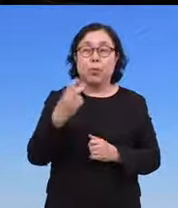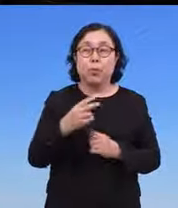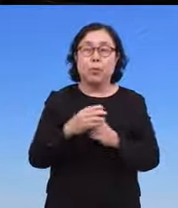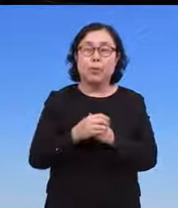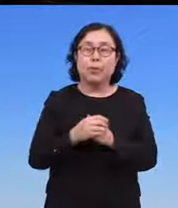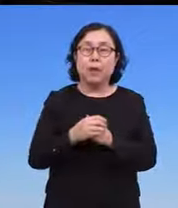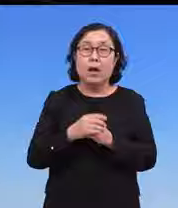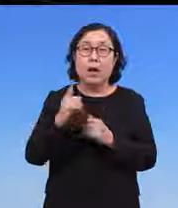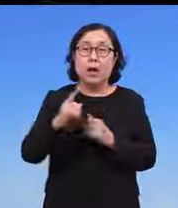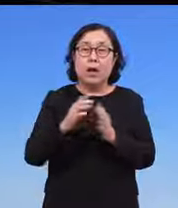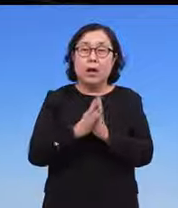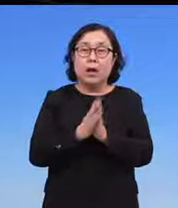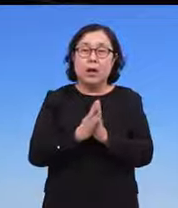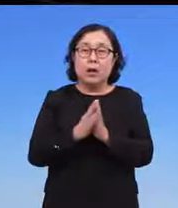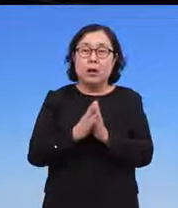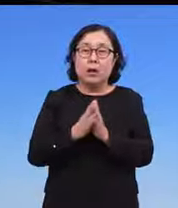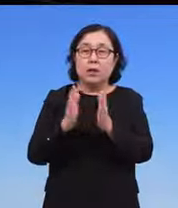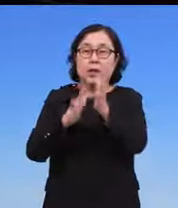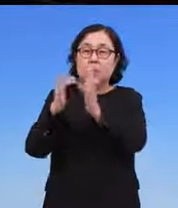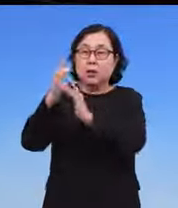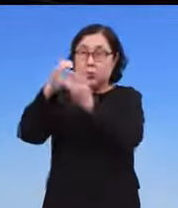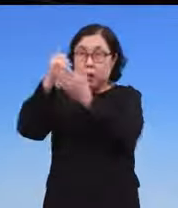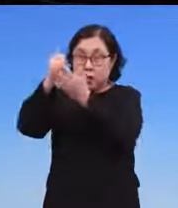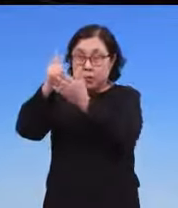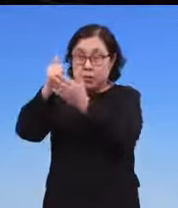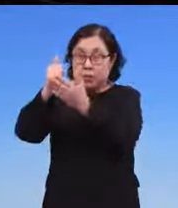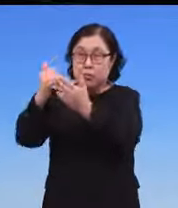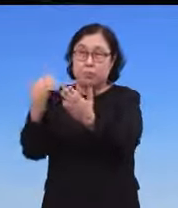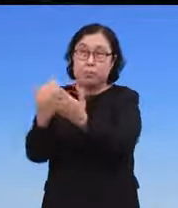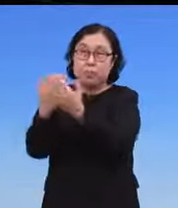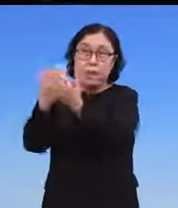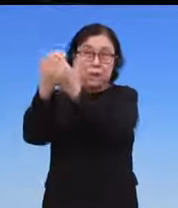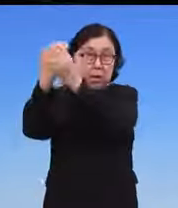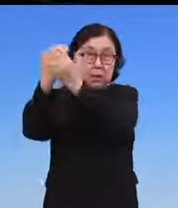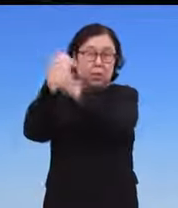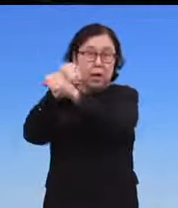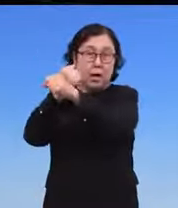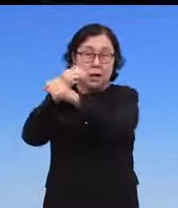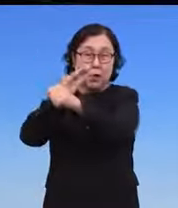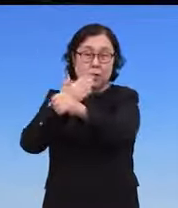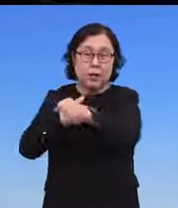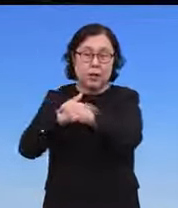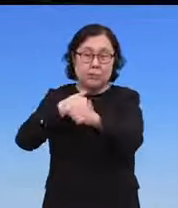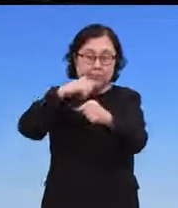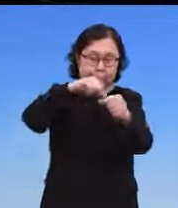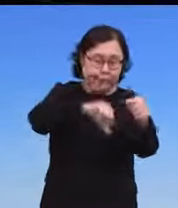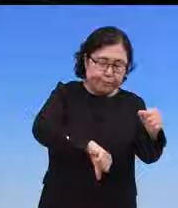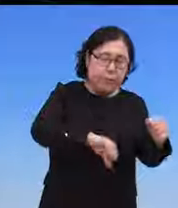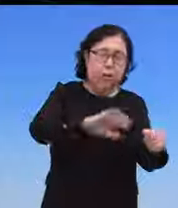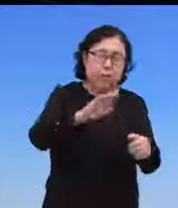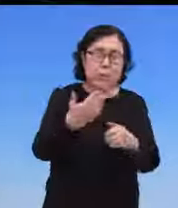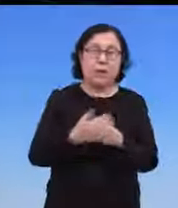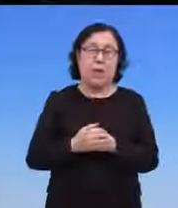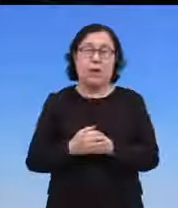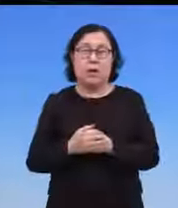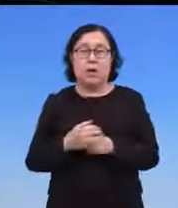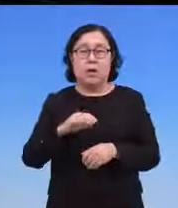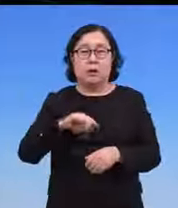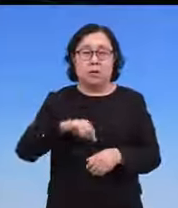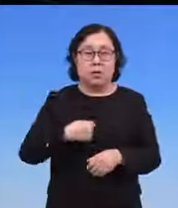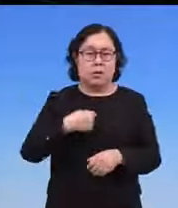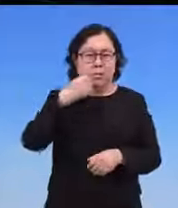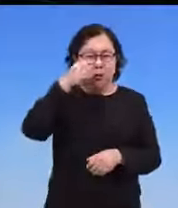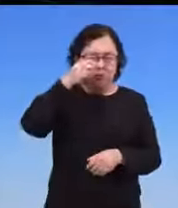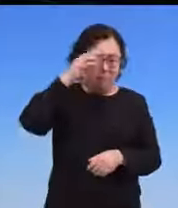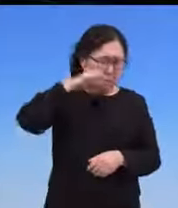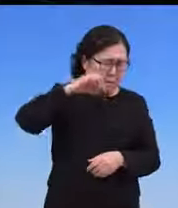그런가 하면 요한복음 3장 30절 그는 흥하여야 하겠고 나는 쇠하여야 하니라. 이 자기